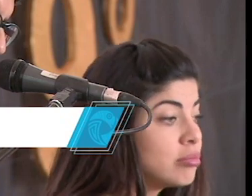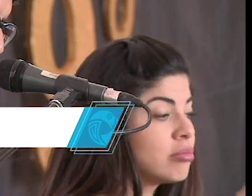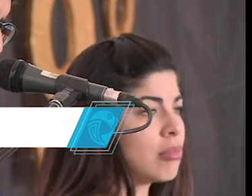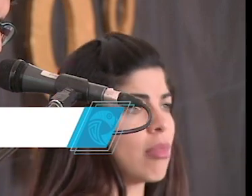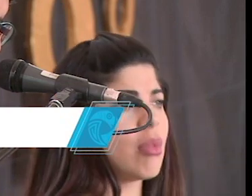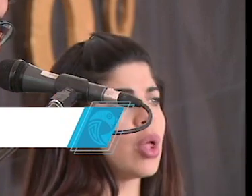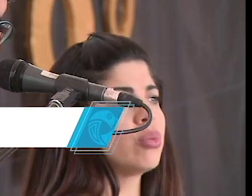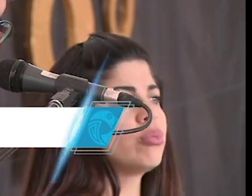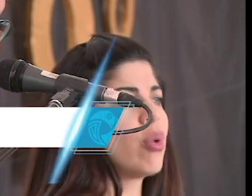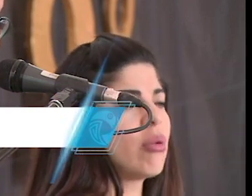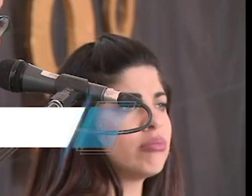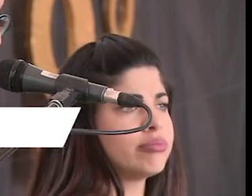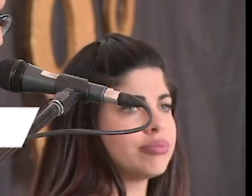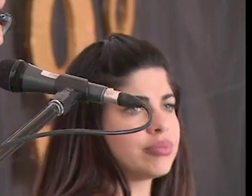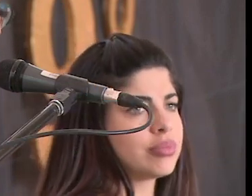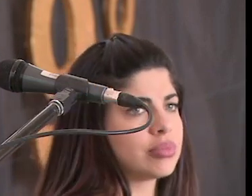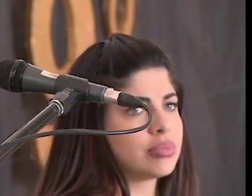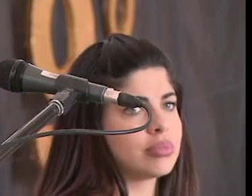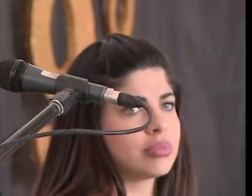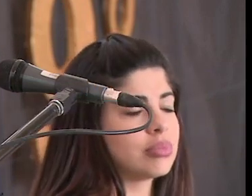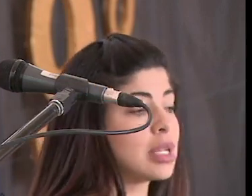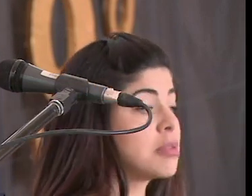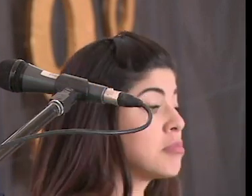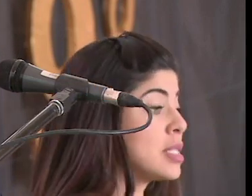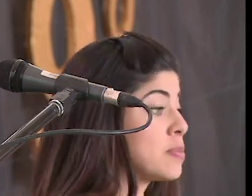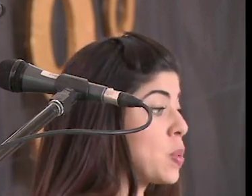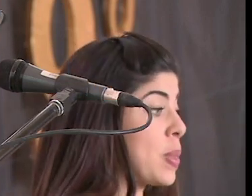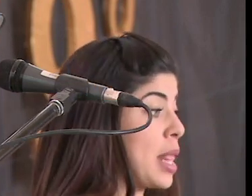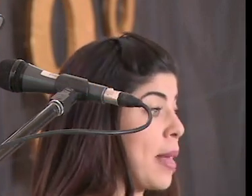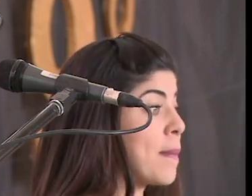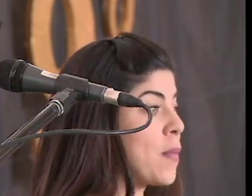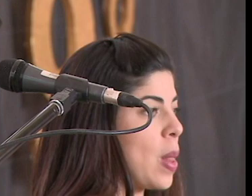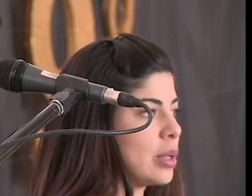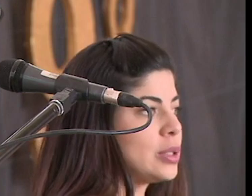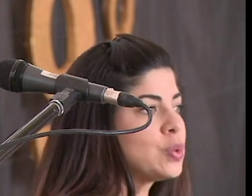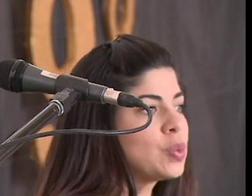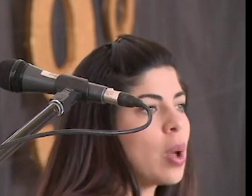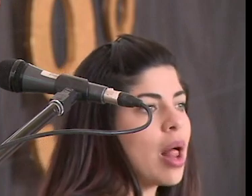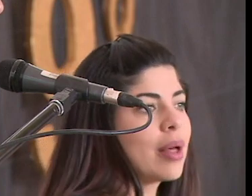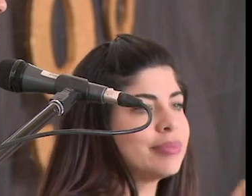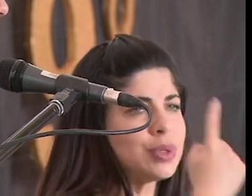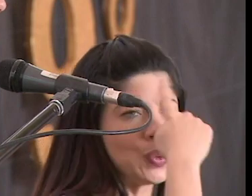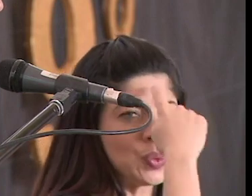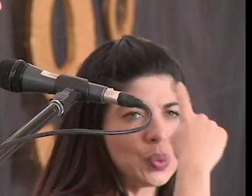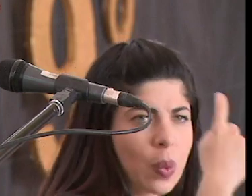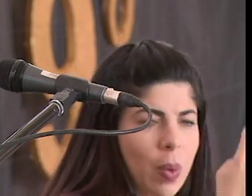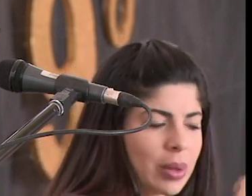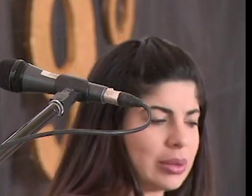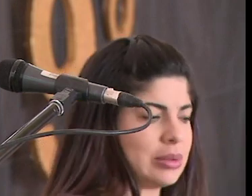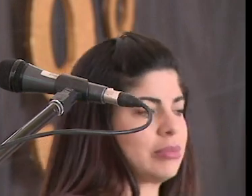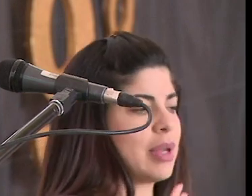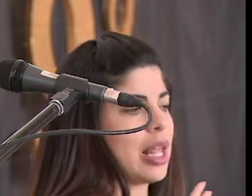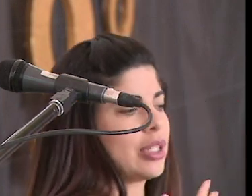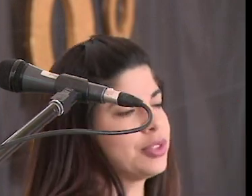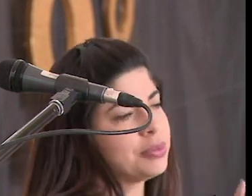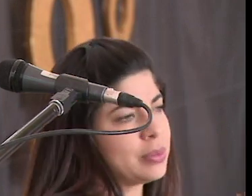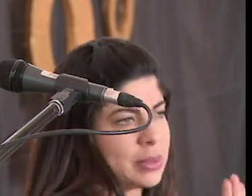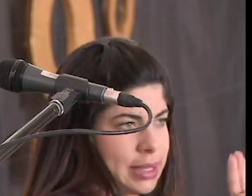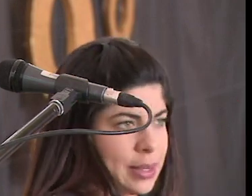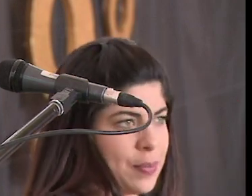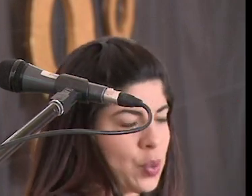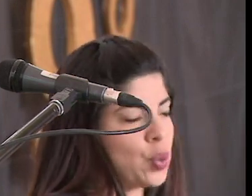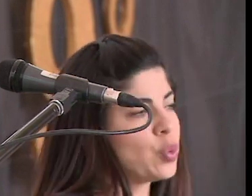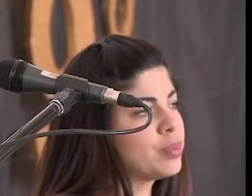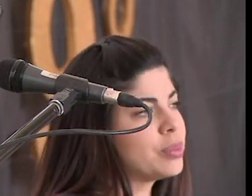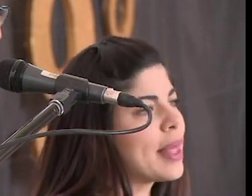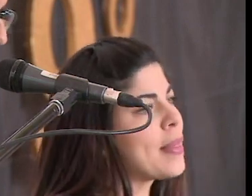orgánicamente. Son a la vez un sueño, una inspiración simbólica